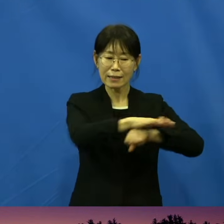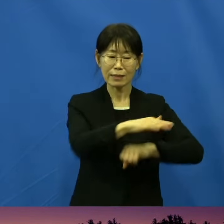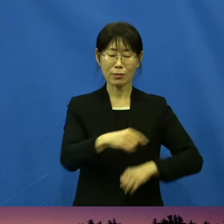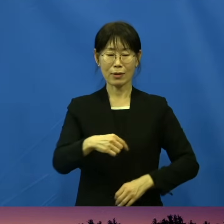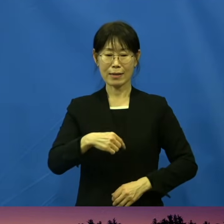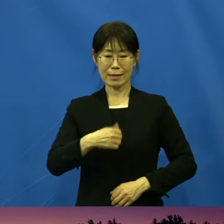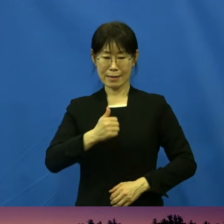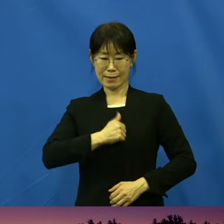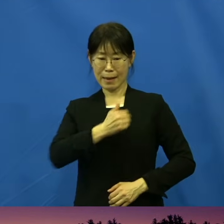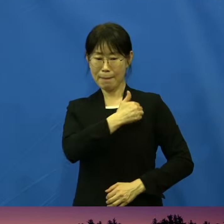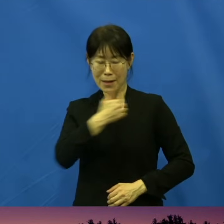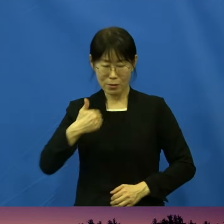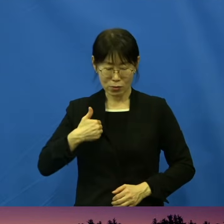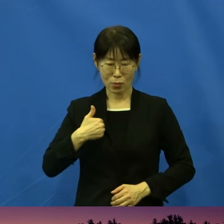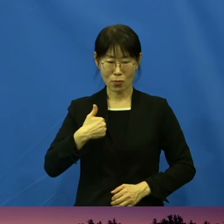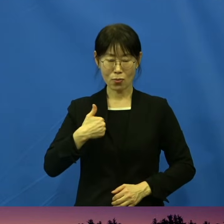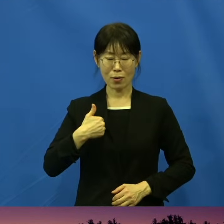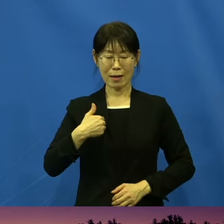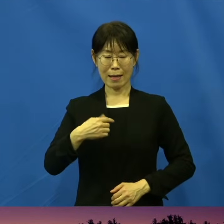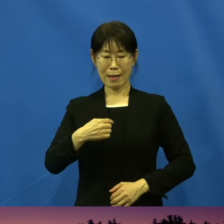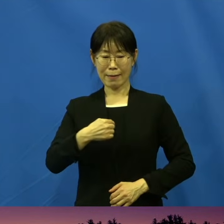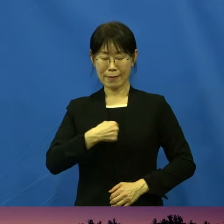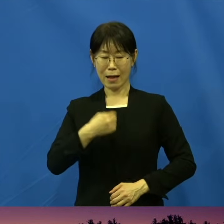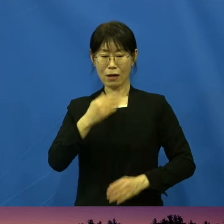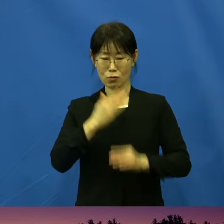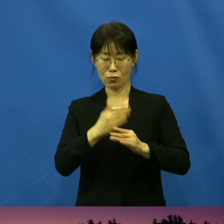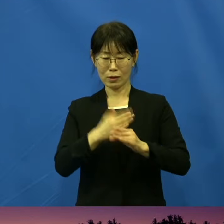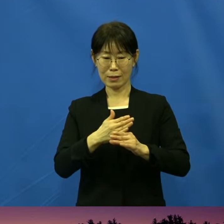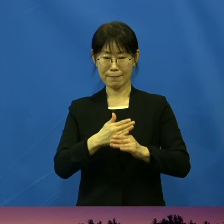자아 도취, 이 나르시시즘.